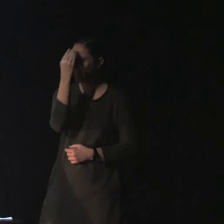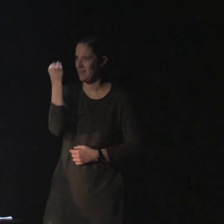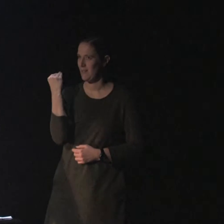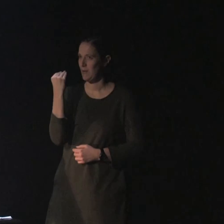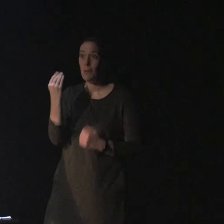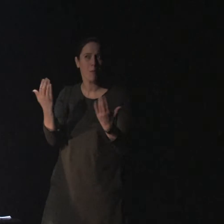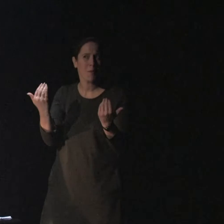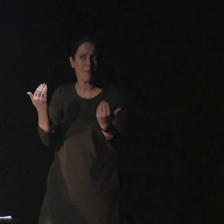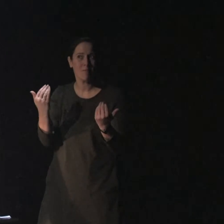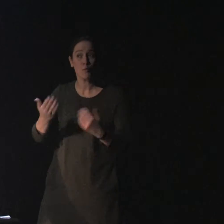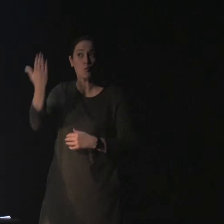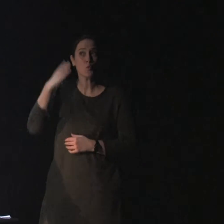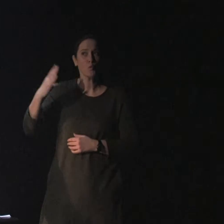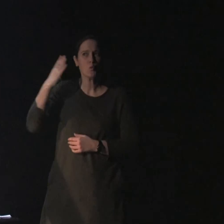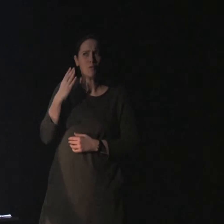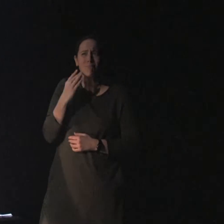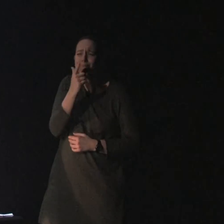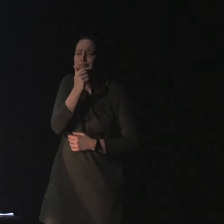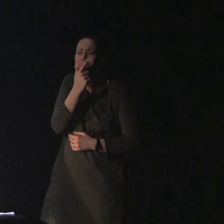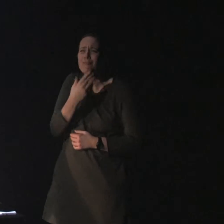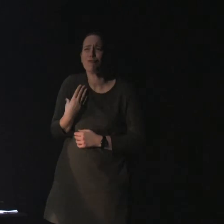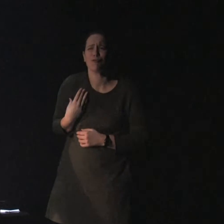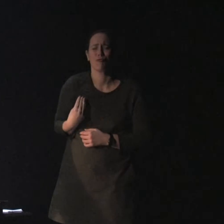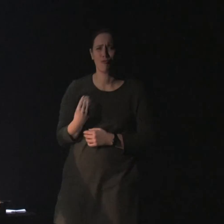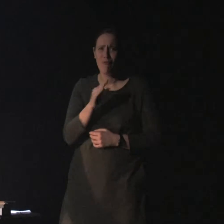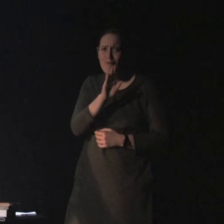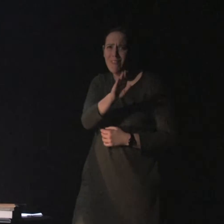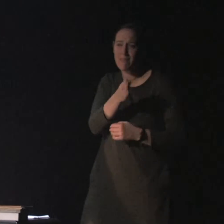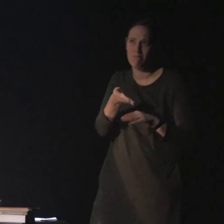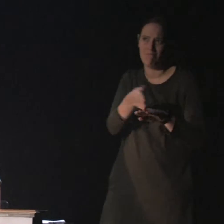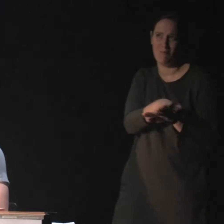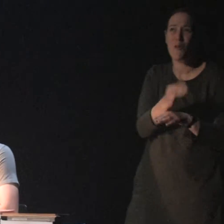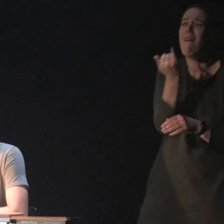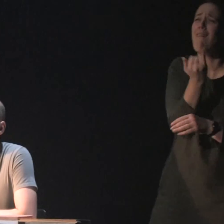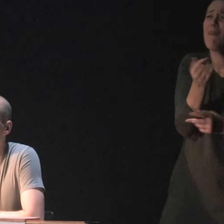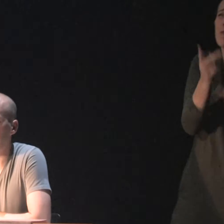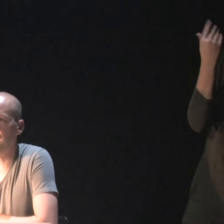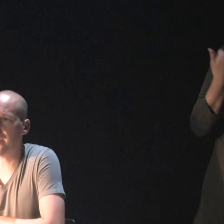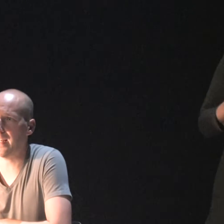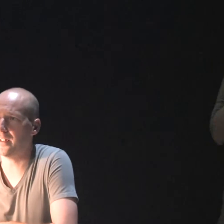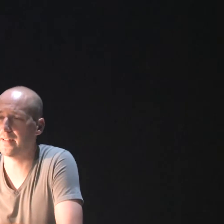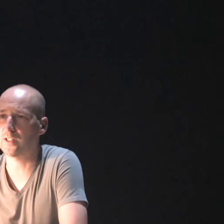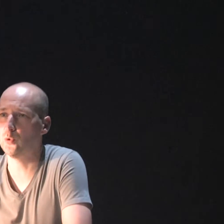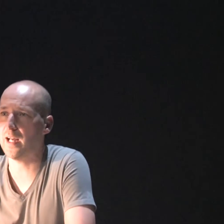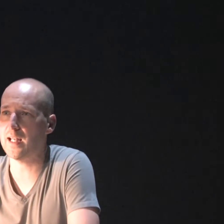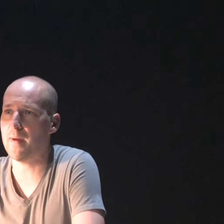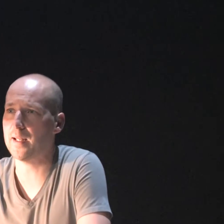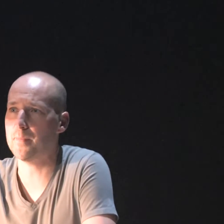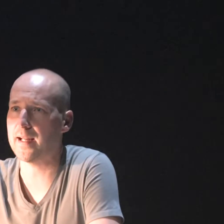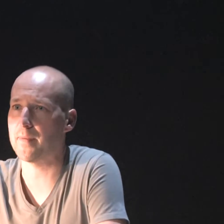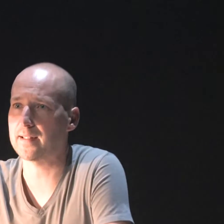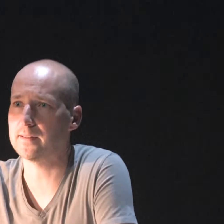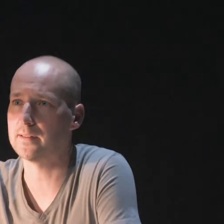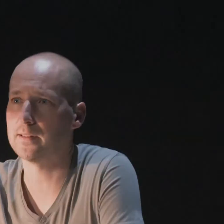toen je lievelingszoon, je kleine kunstenaar, gestorven is. Maar ik kan niet vergeten wat ik toen allemaal